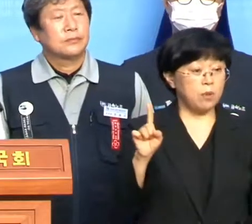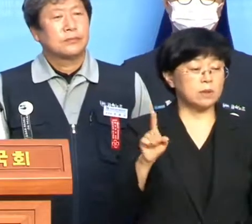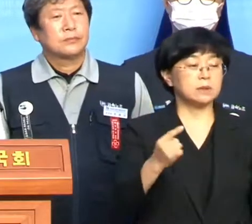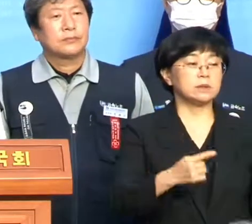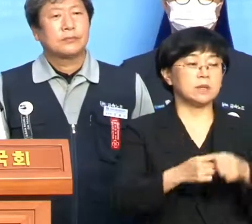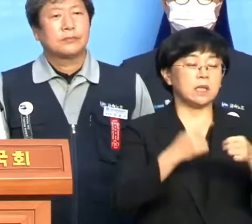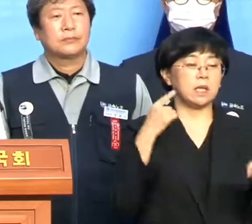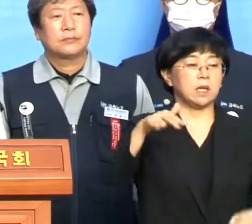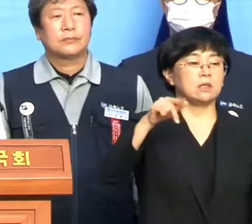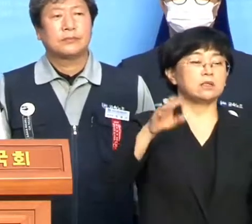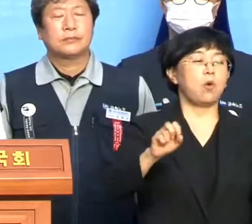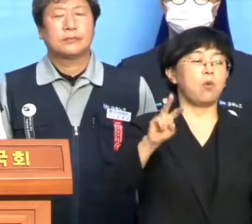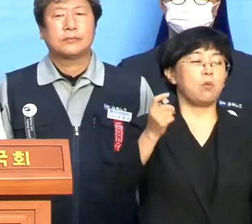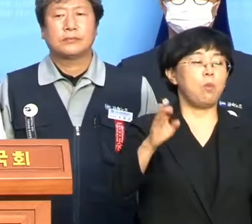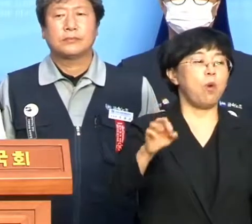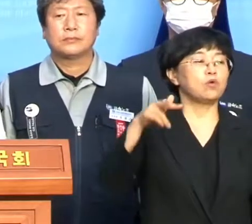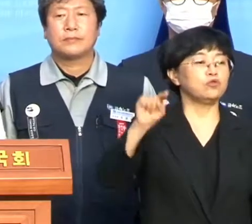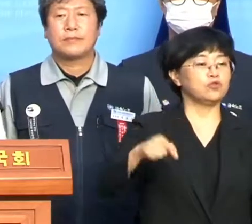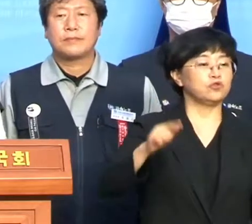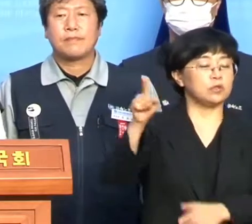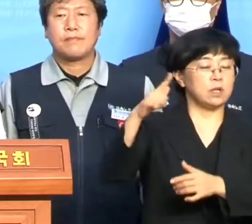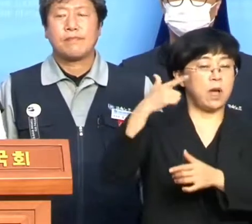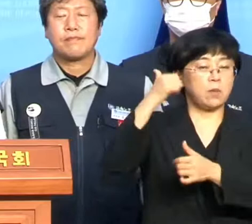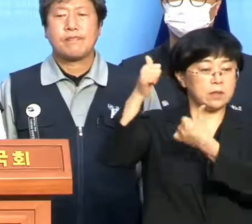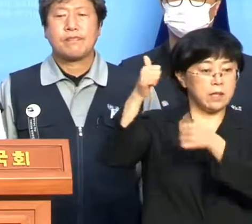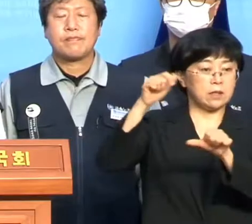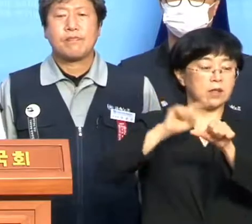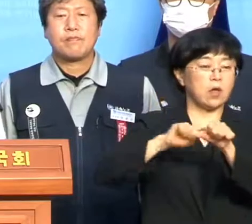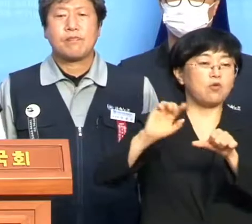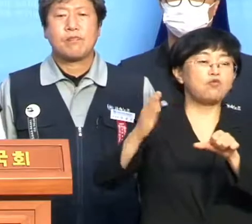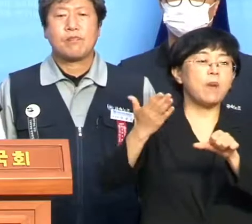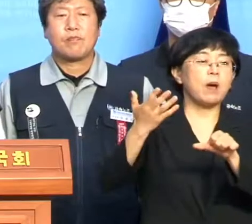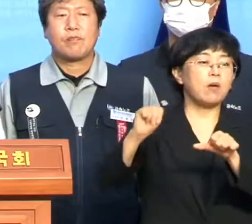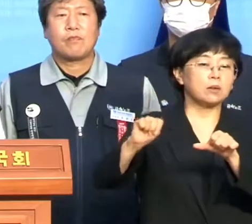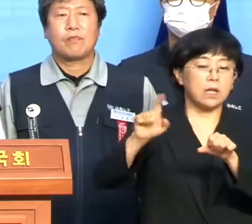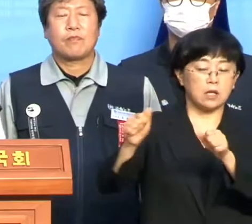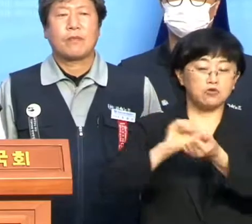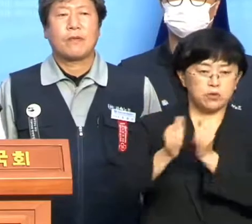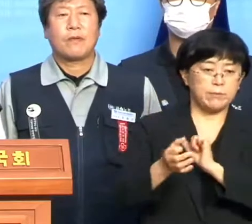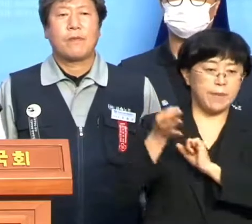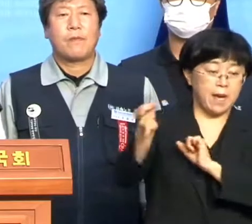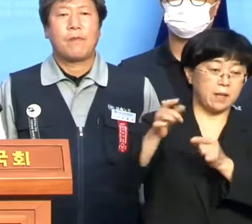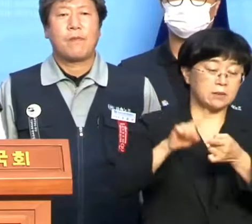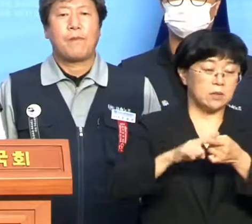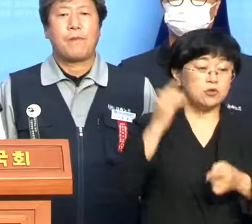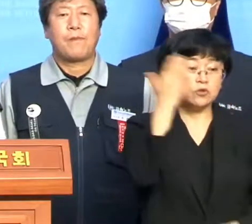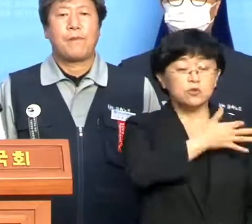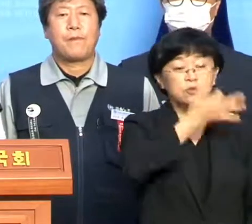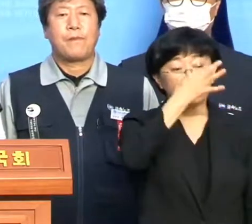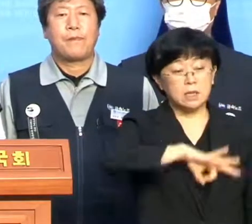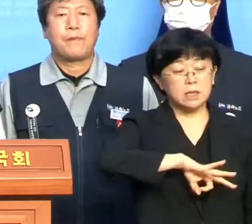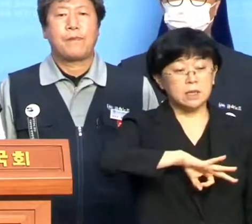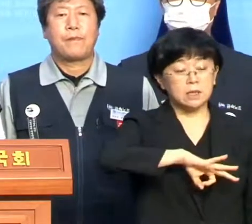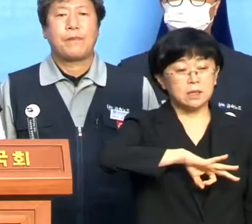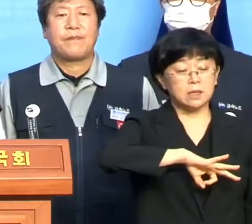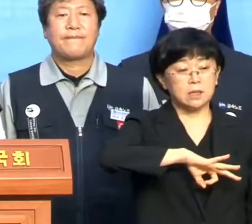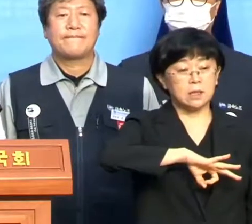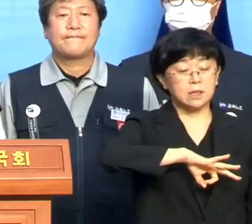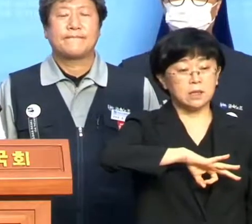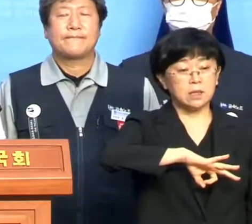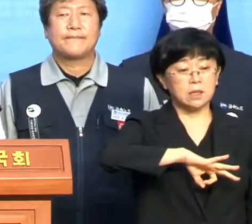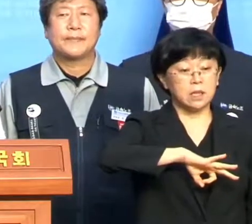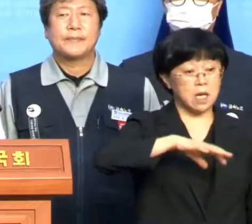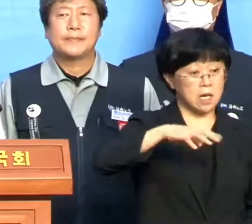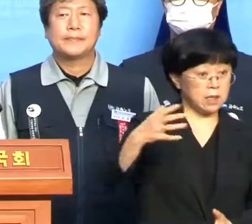작년에 정몽준 전기선 부자에게 후배 극대 의 주식 배당을 했습니다 순위 개 순이익에 에서